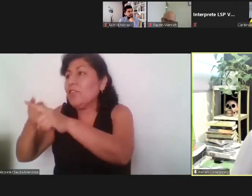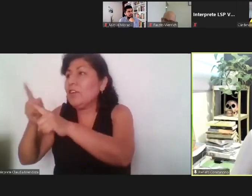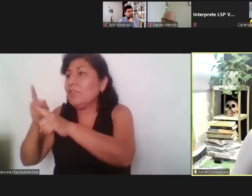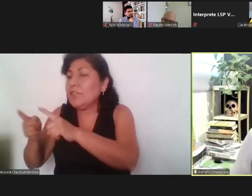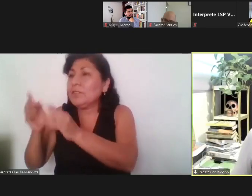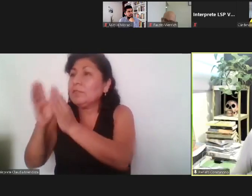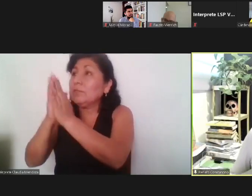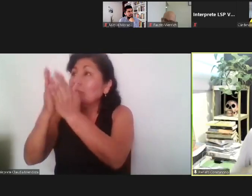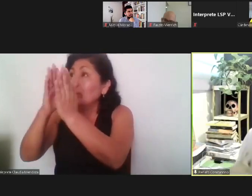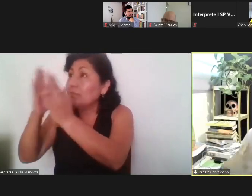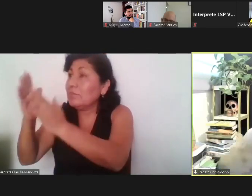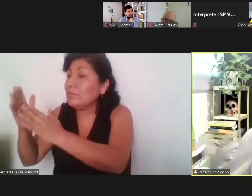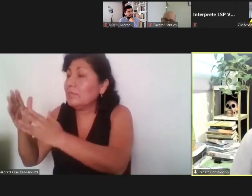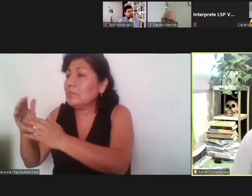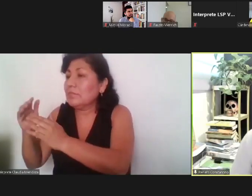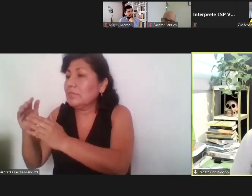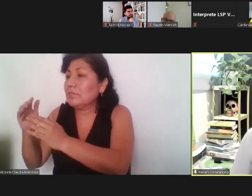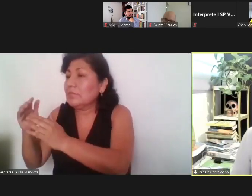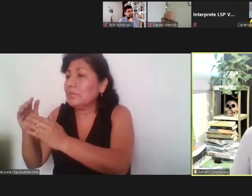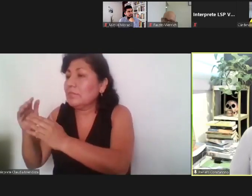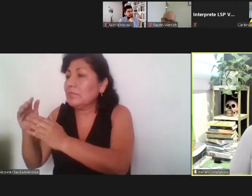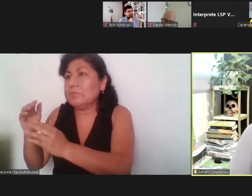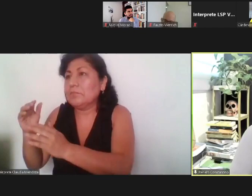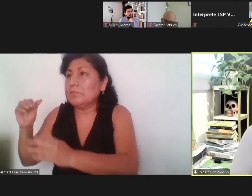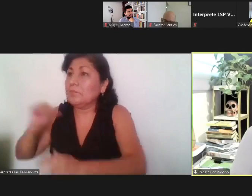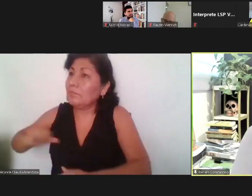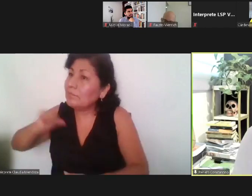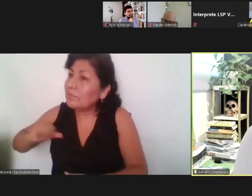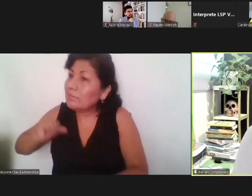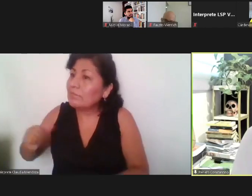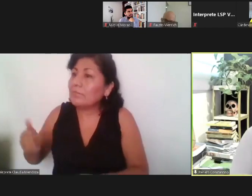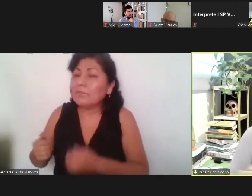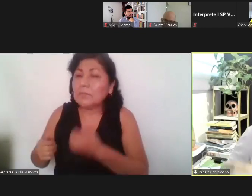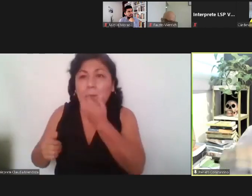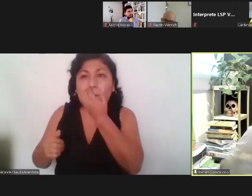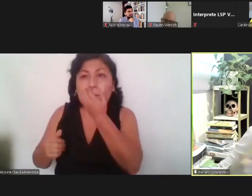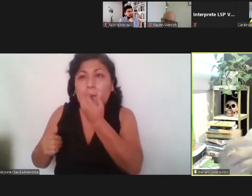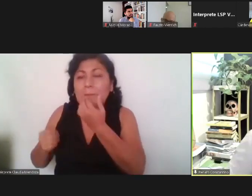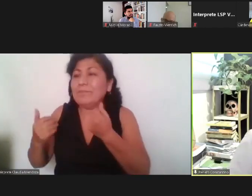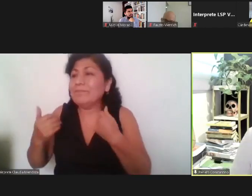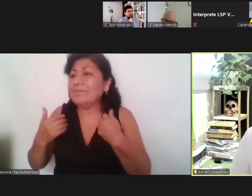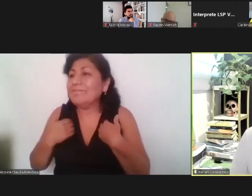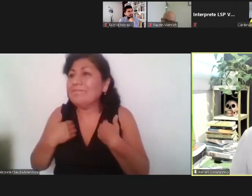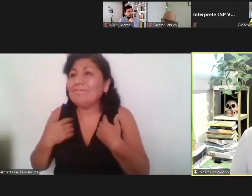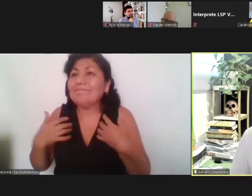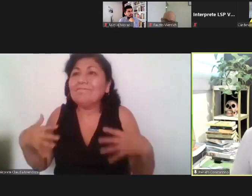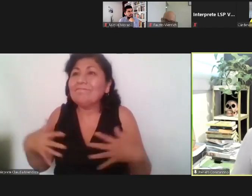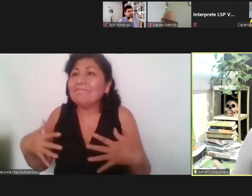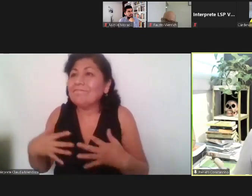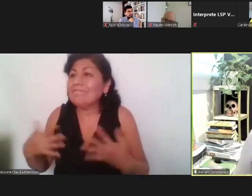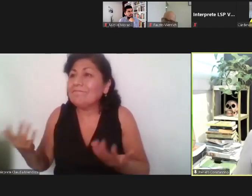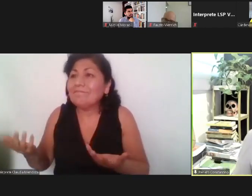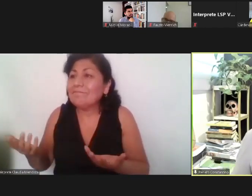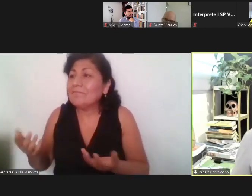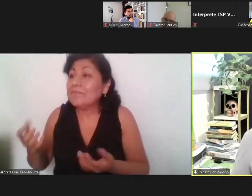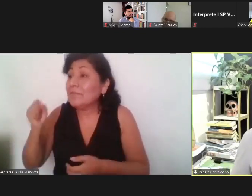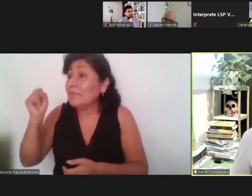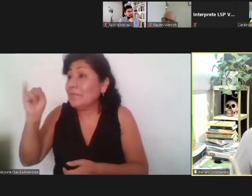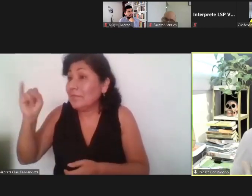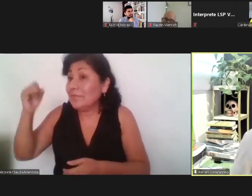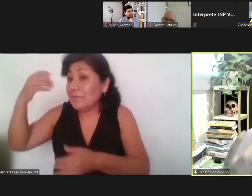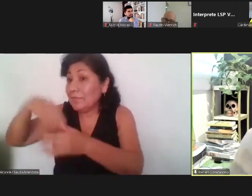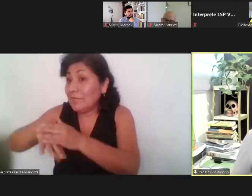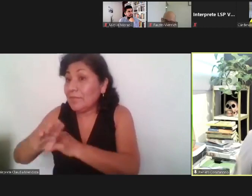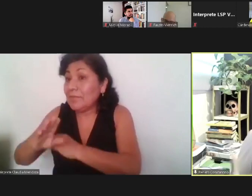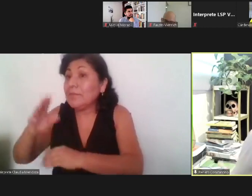a la gente, ¿no? Las bibliotecas municipales tengan que enfrentar la situación de, bueno, ¿qué hago cuando una persona con discapacidad se acerca?